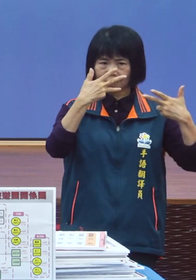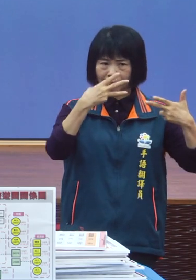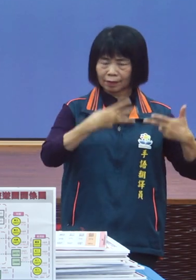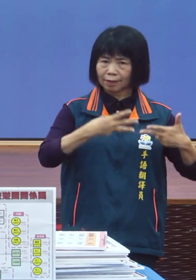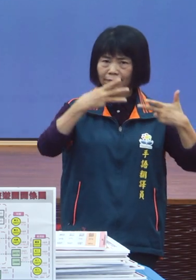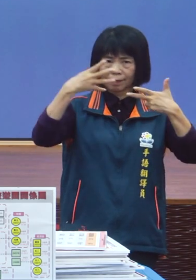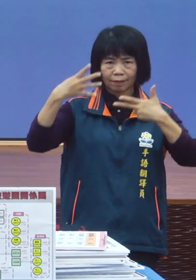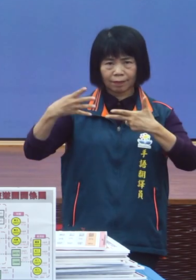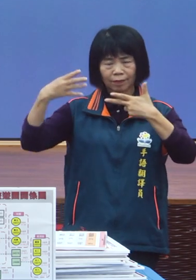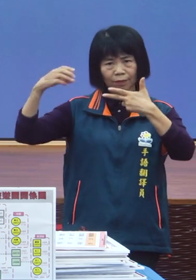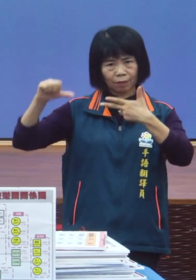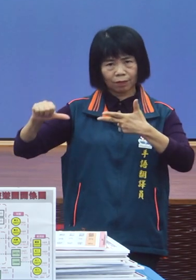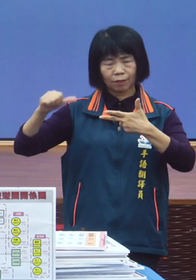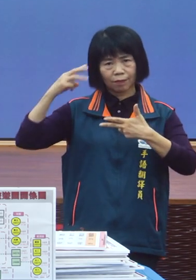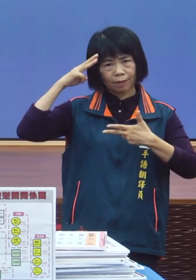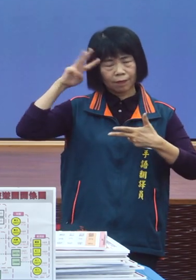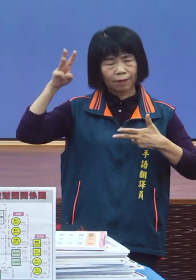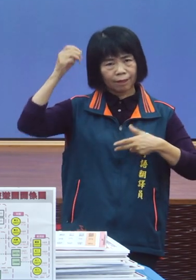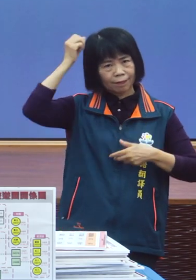拜五3天，